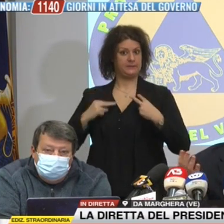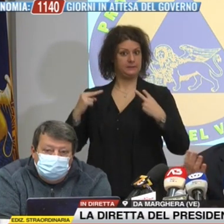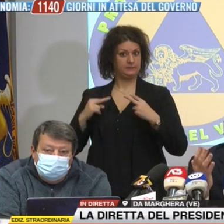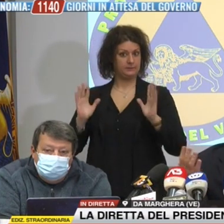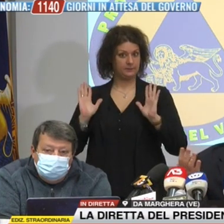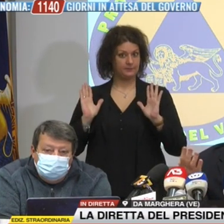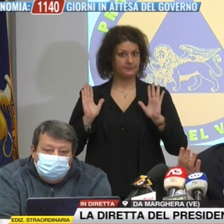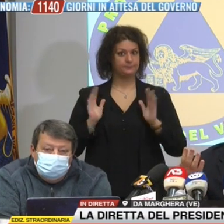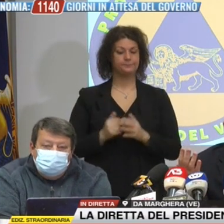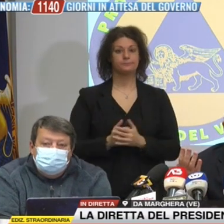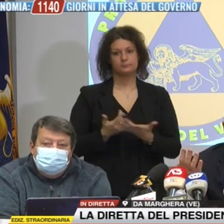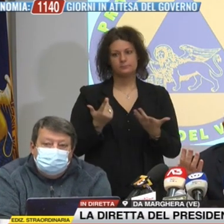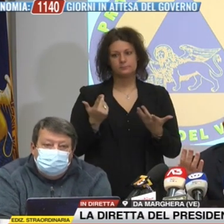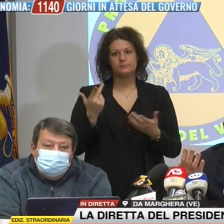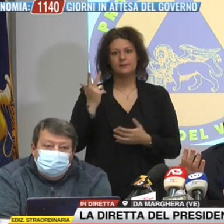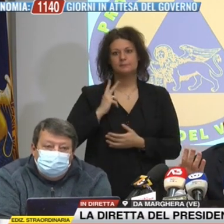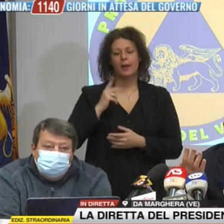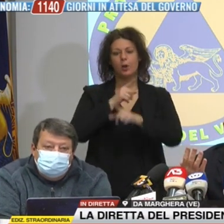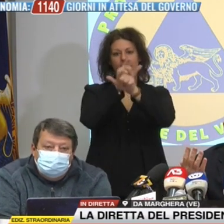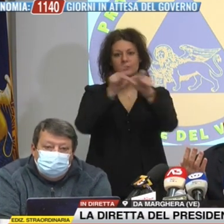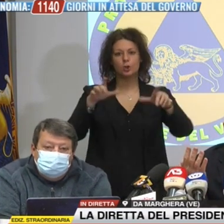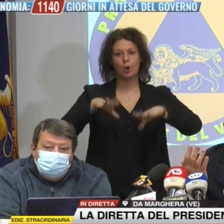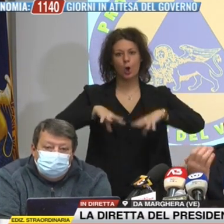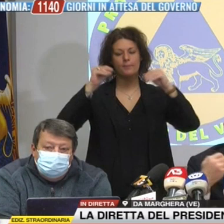quindi chissà che qualcuno si faccia un'idea di che cos'è sto virus.